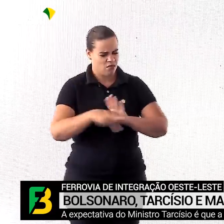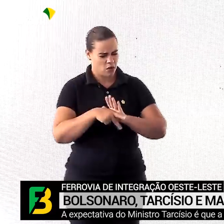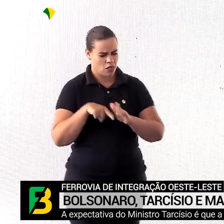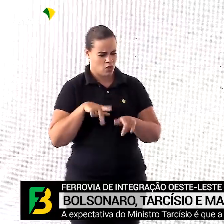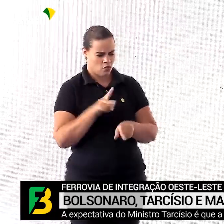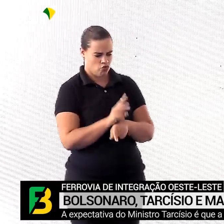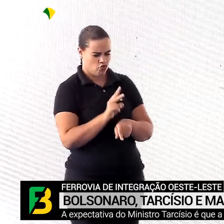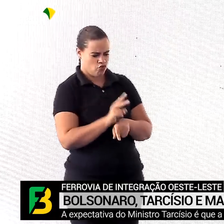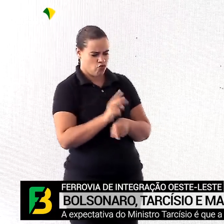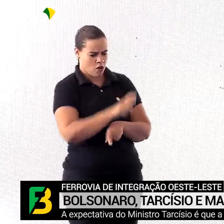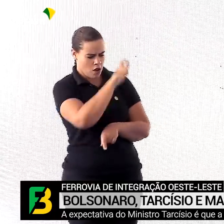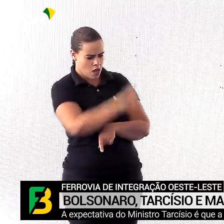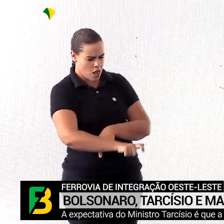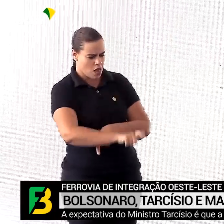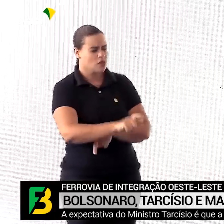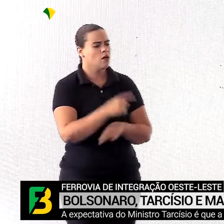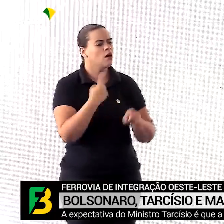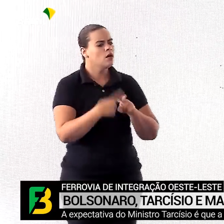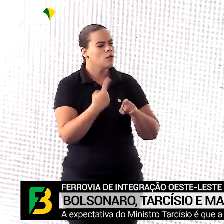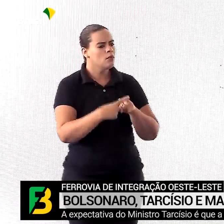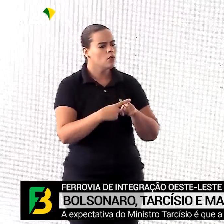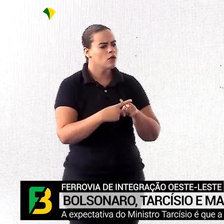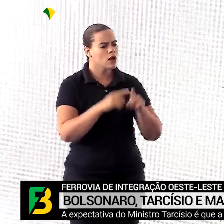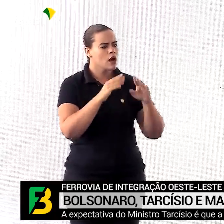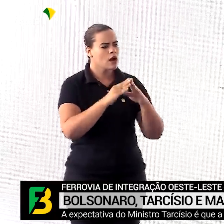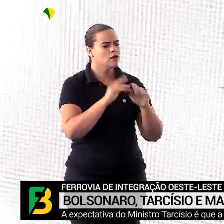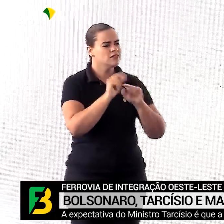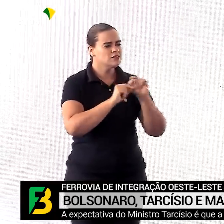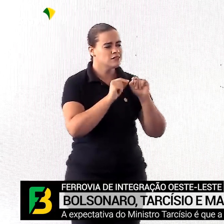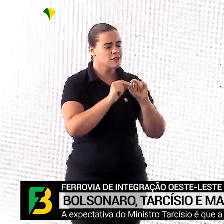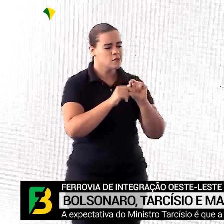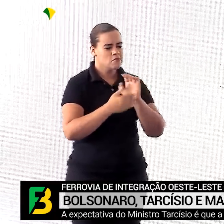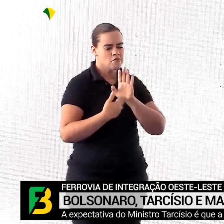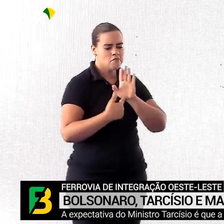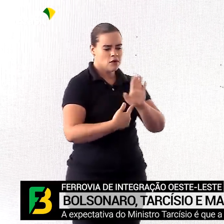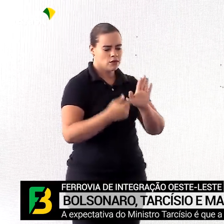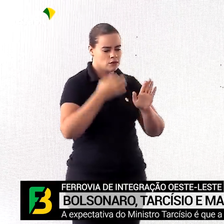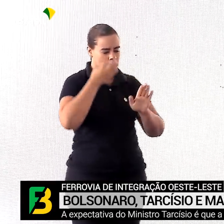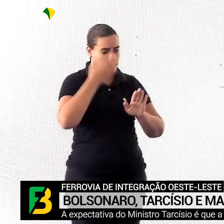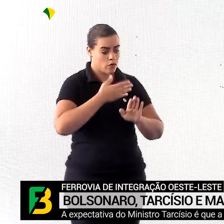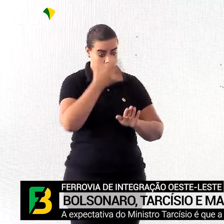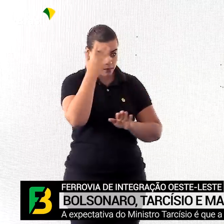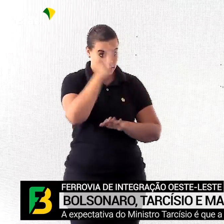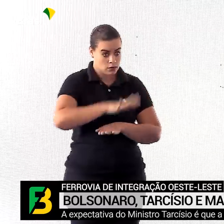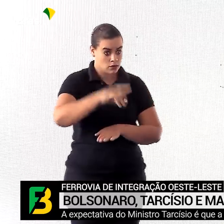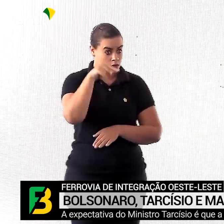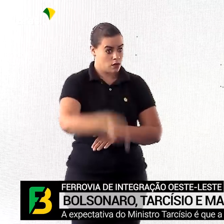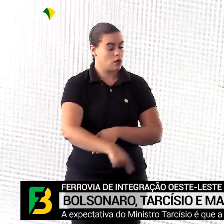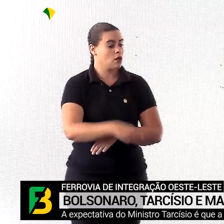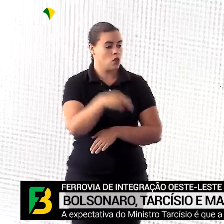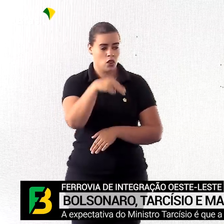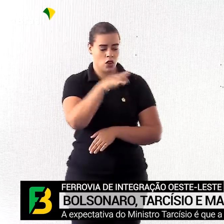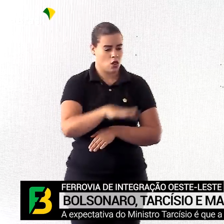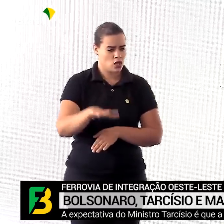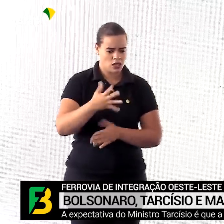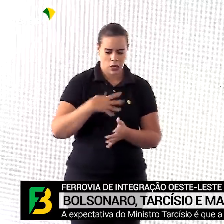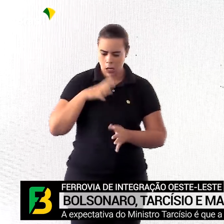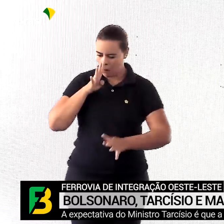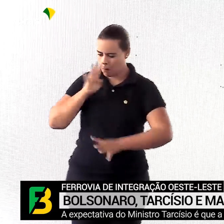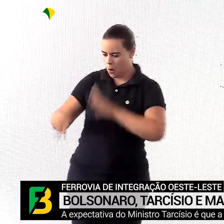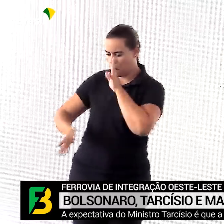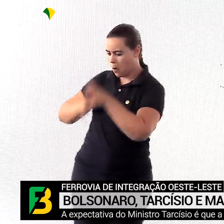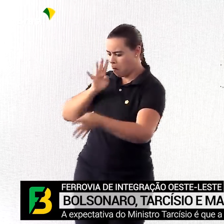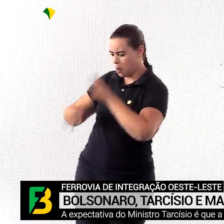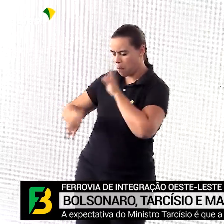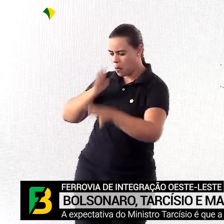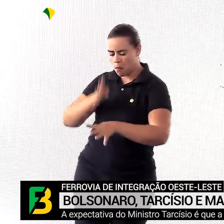protege esse vagabundo porque a casa cai de Governador e de gente aqui do Nordeste e depois que acusar que o